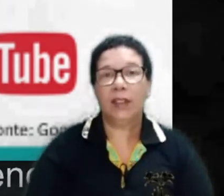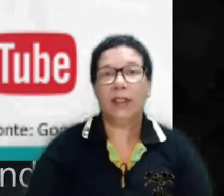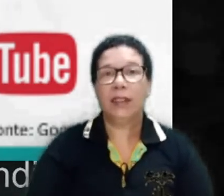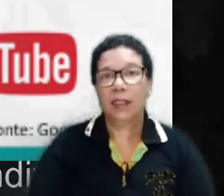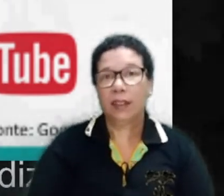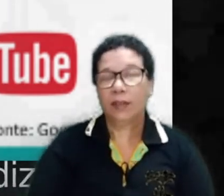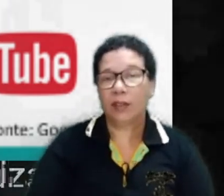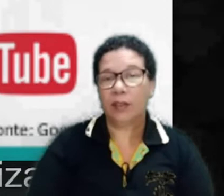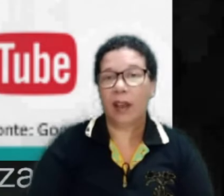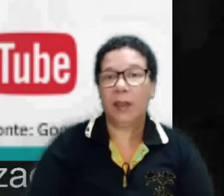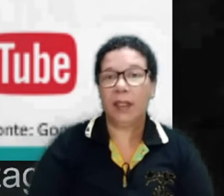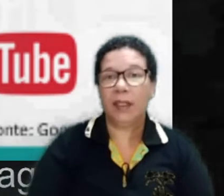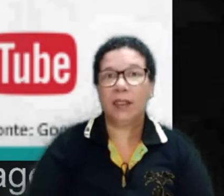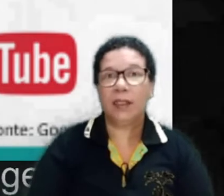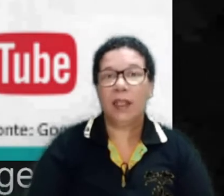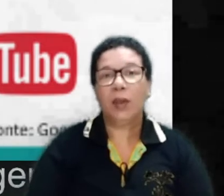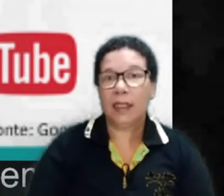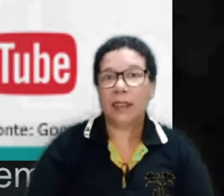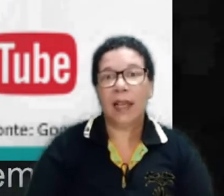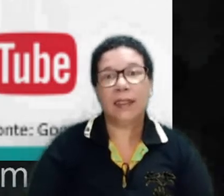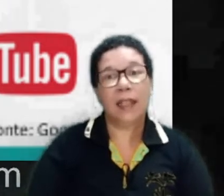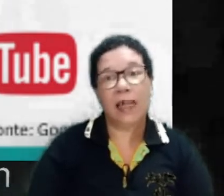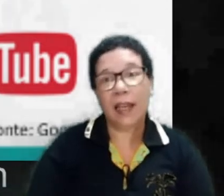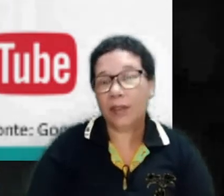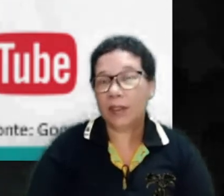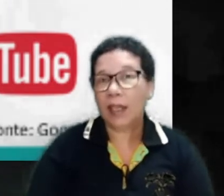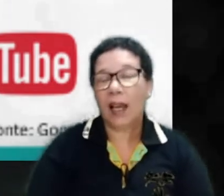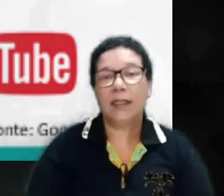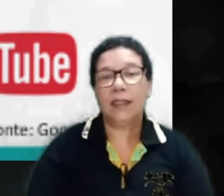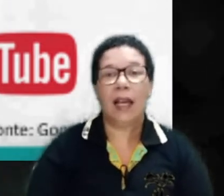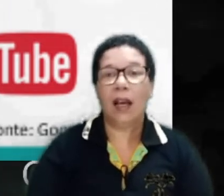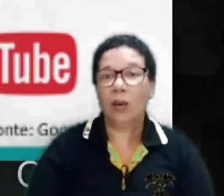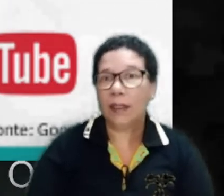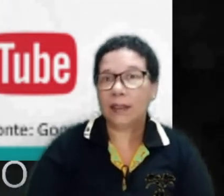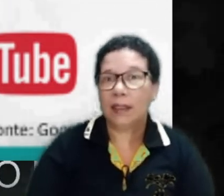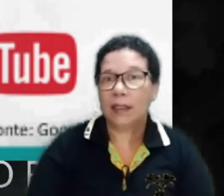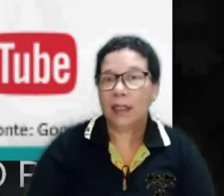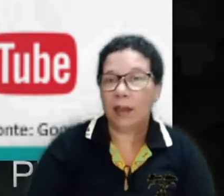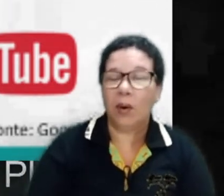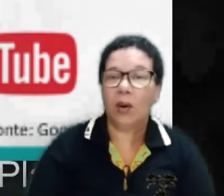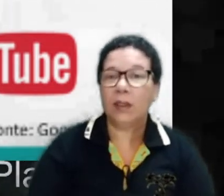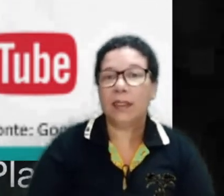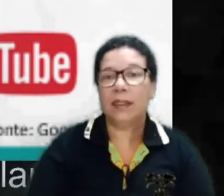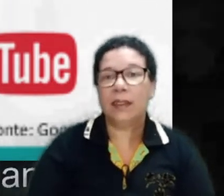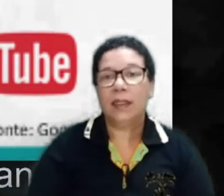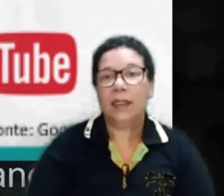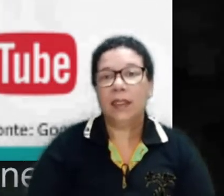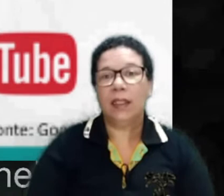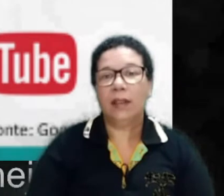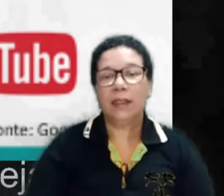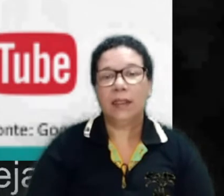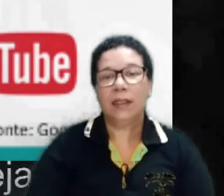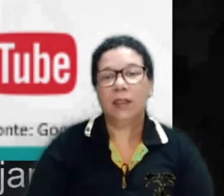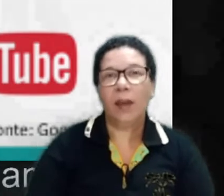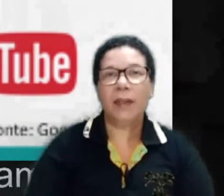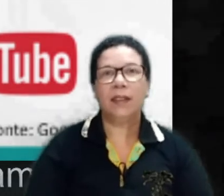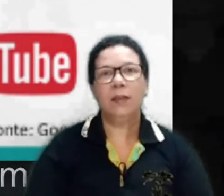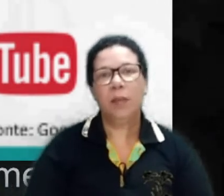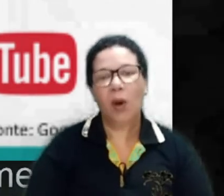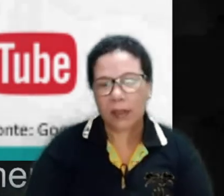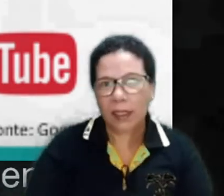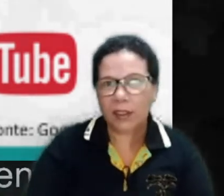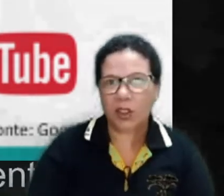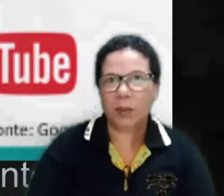Através dessas ferramentas podem ser feitas as lives, as aulas remotas. Então, assim, são